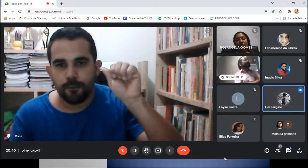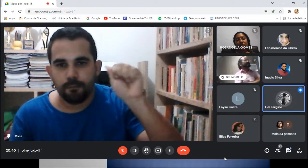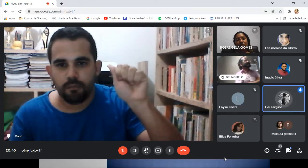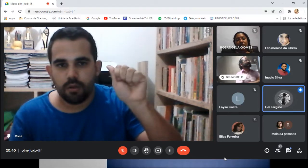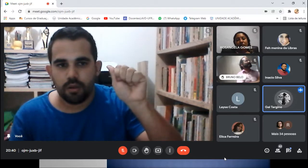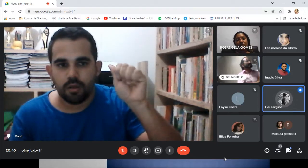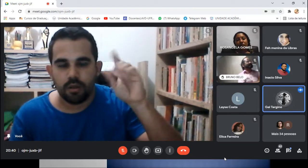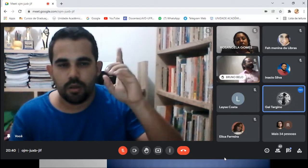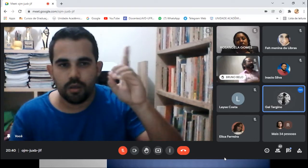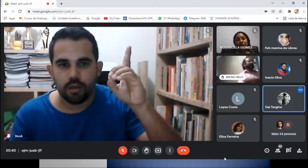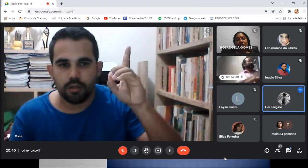Sobradinho.